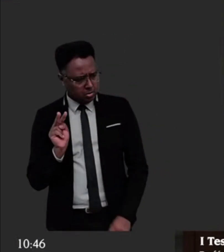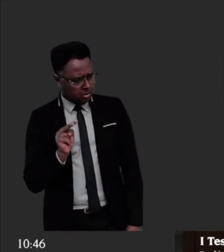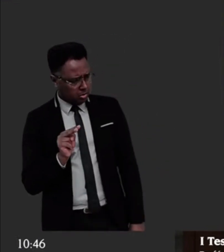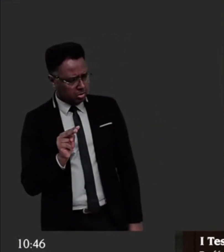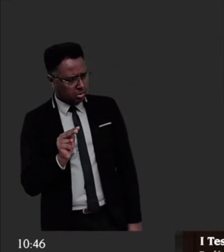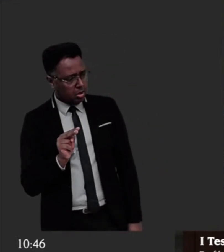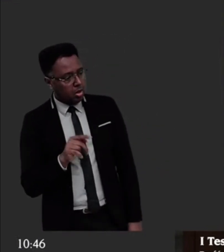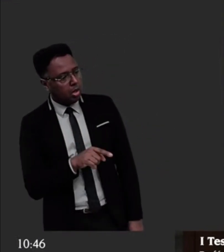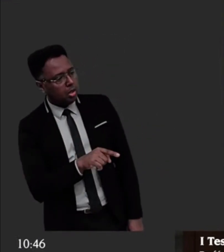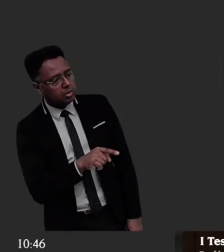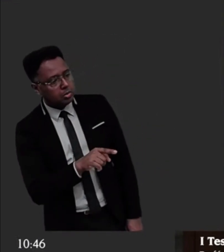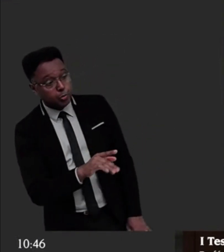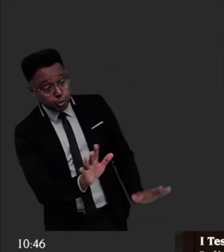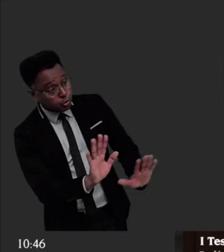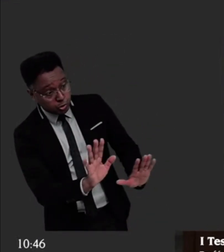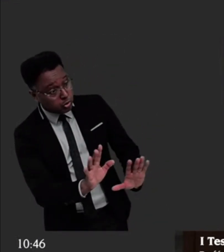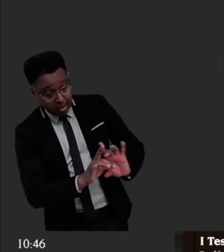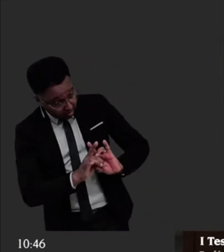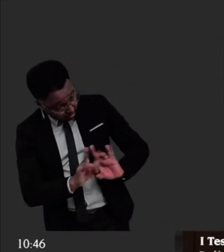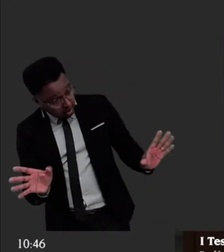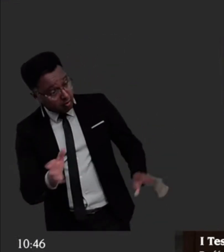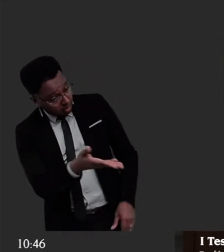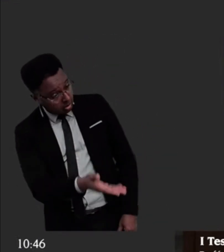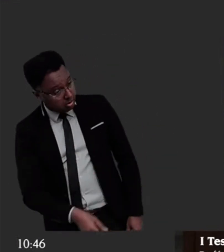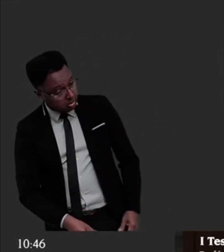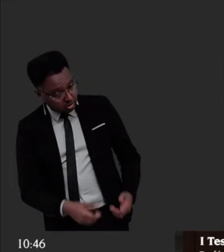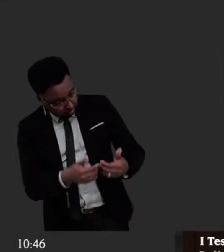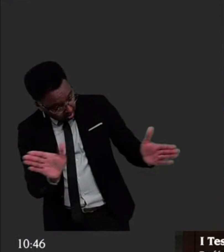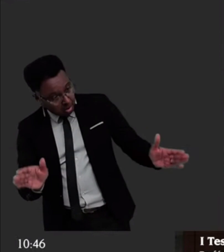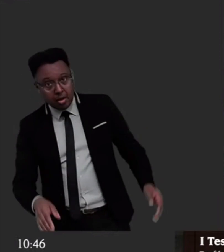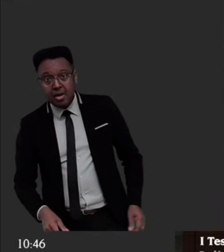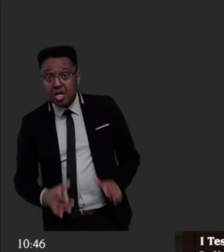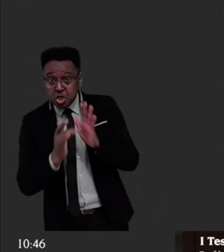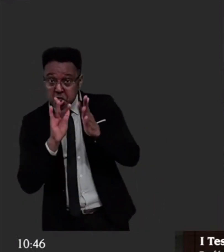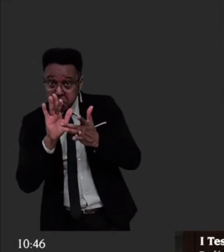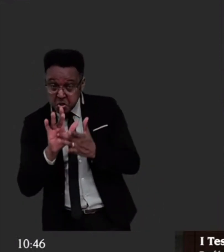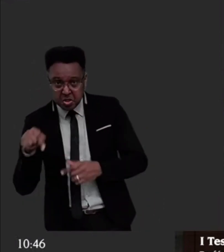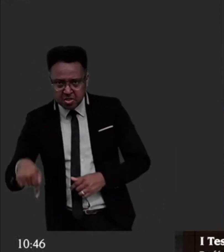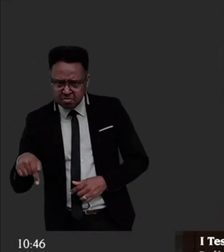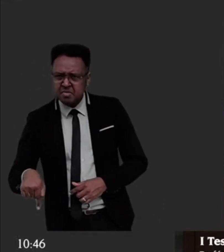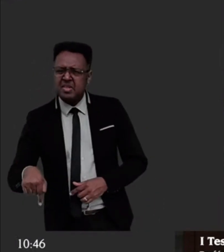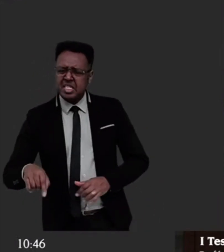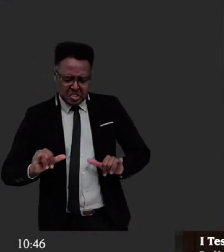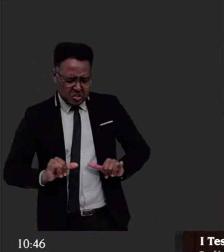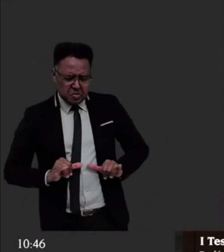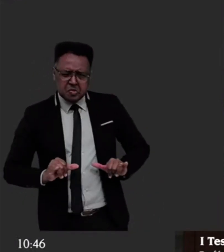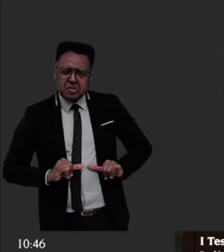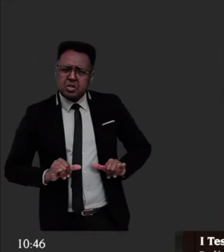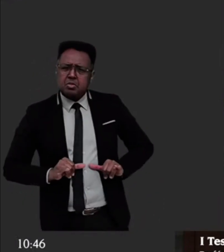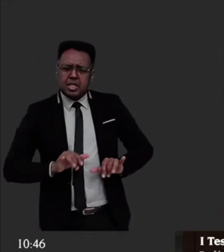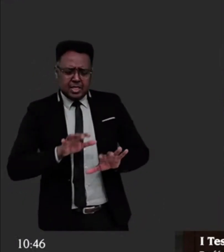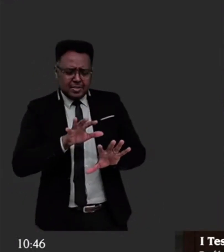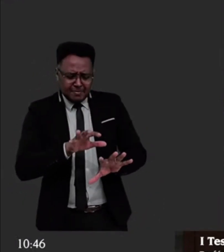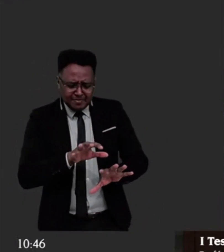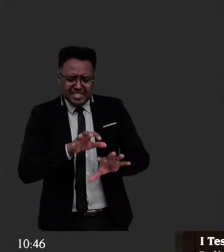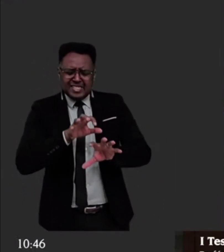quem queria ser salvo, eles puniam, impediam. Já Jesus Cristo sofreu tudo sozinho para que a